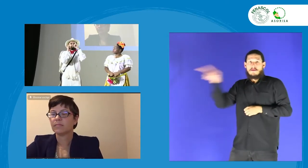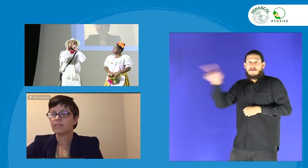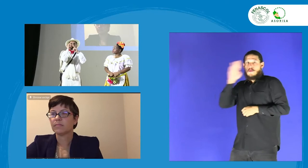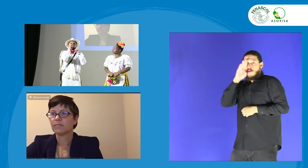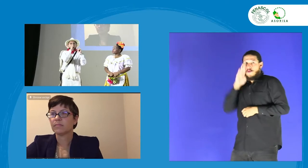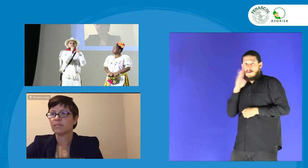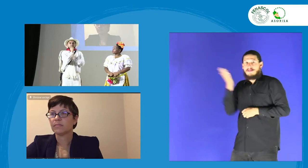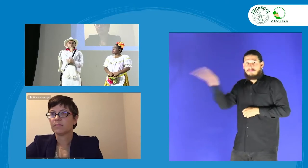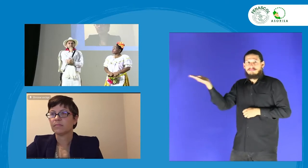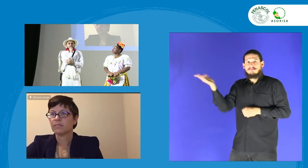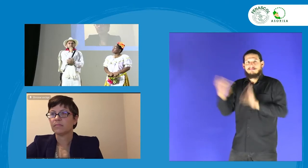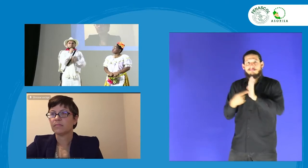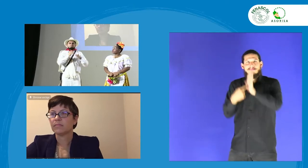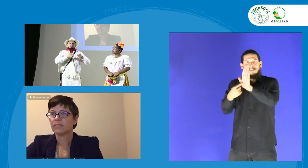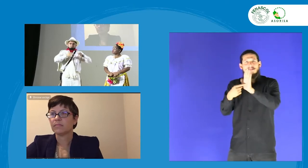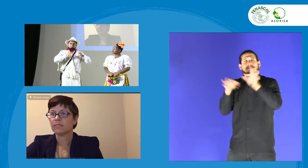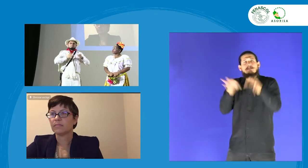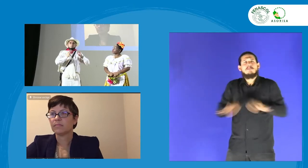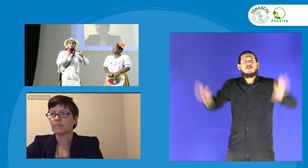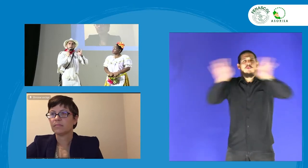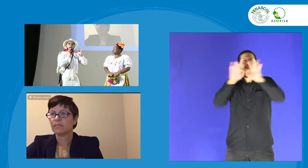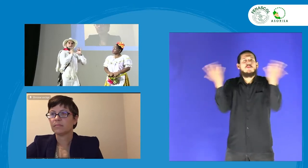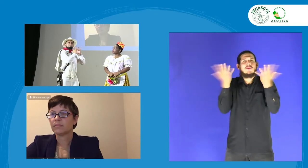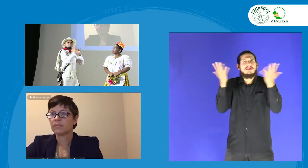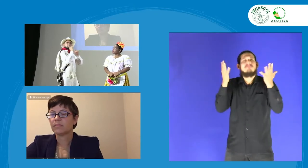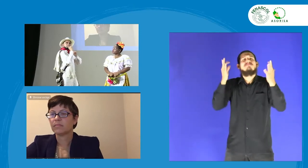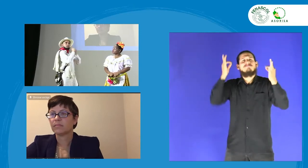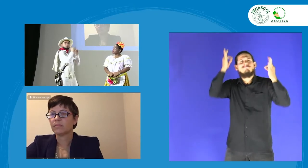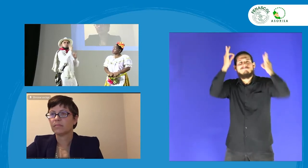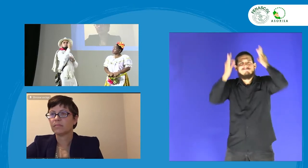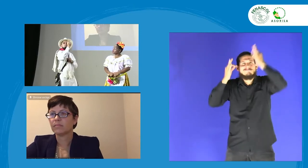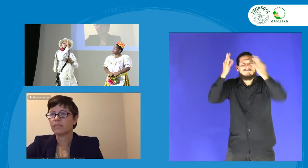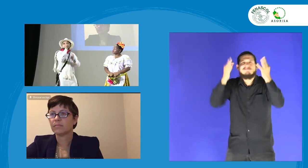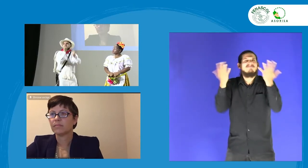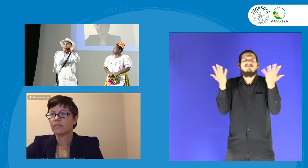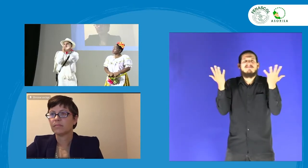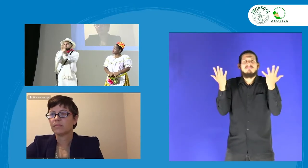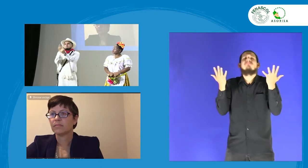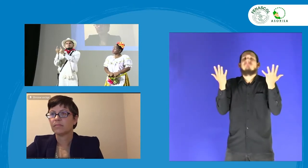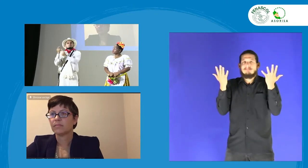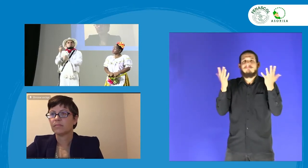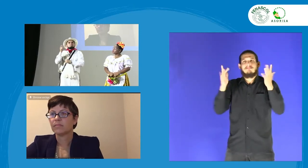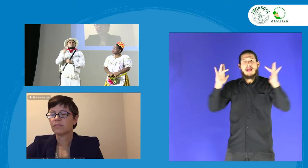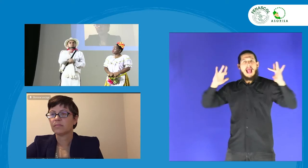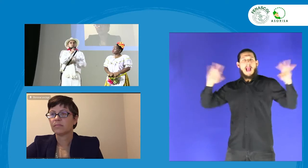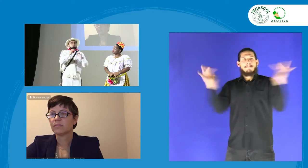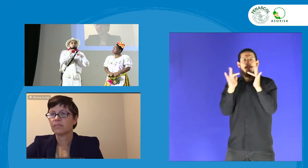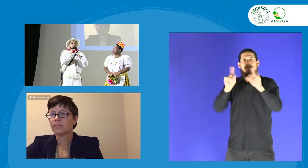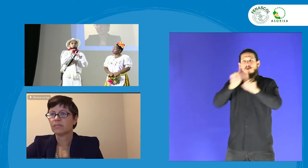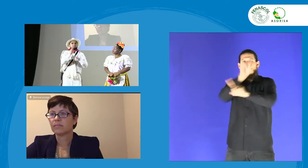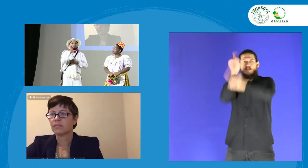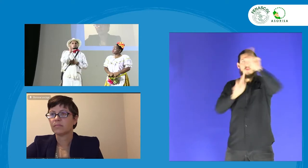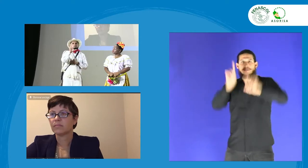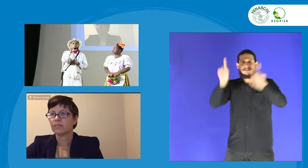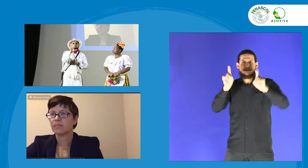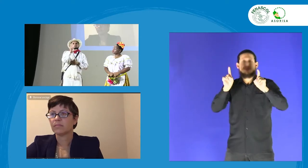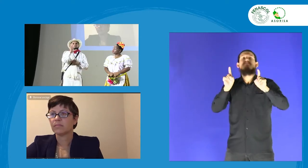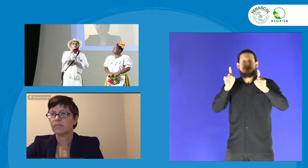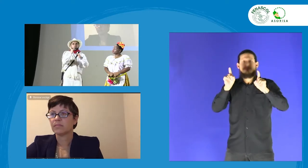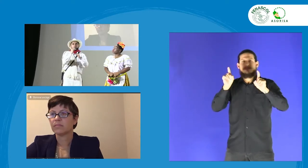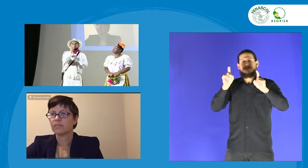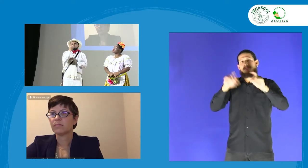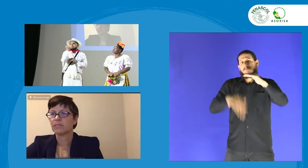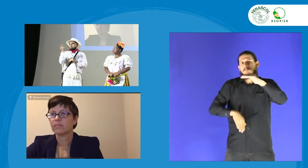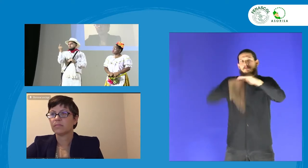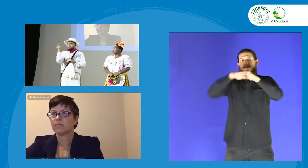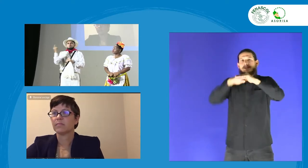preguntas. Sí, es un espacio en el que nosotros podemos estar meditando y cada uno de ustedes vamos a